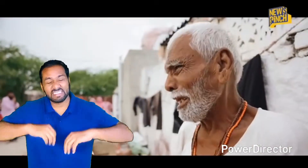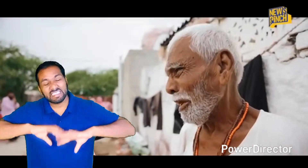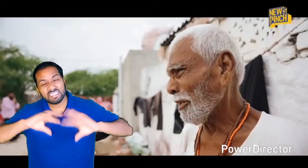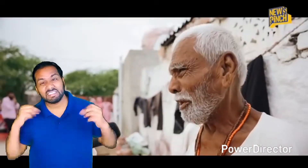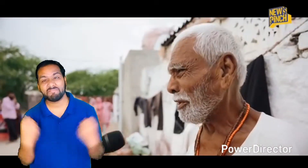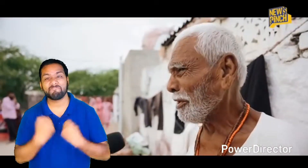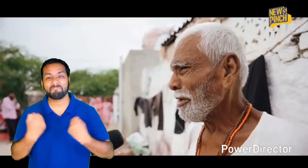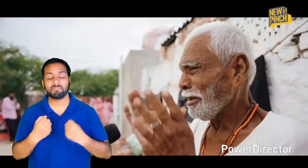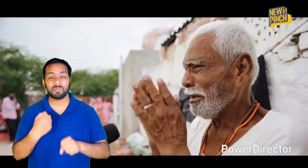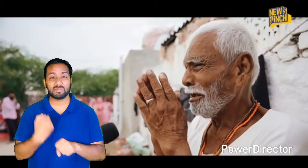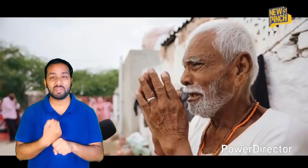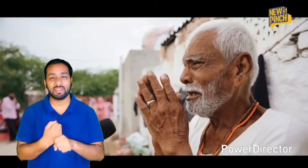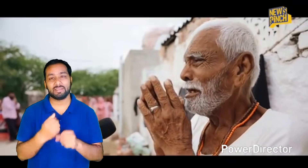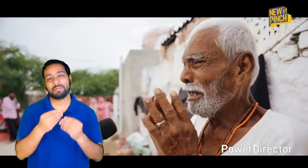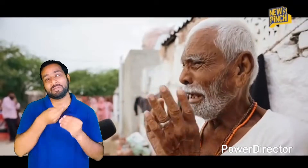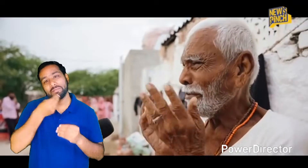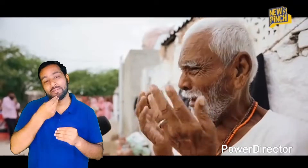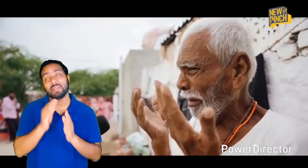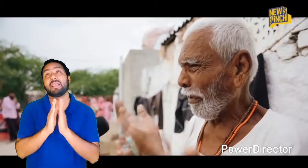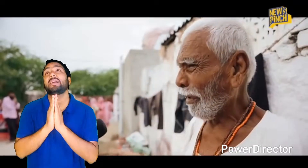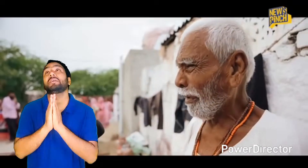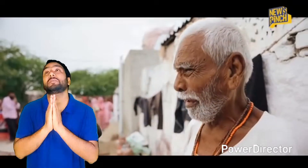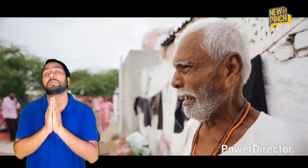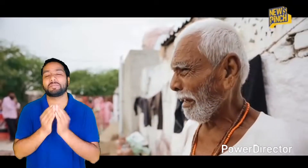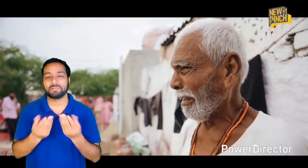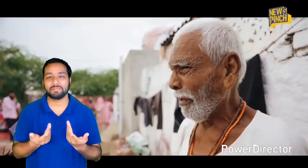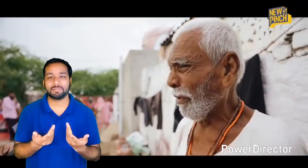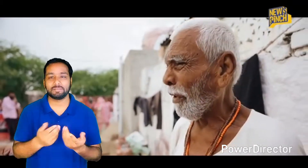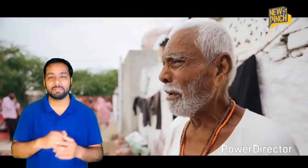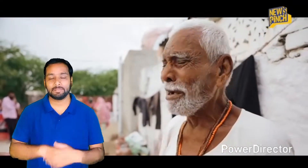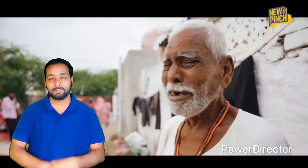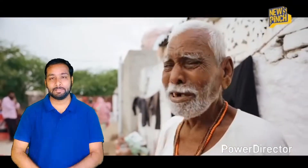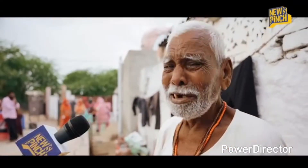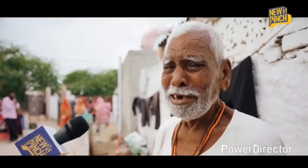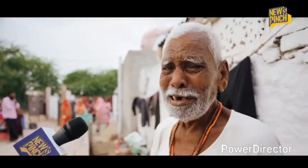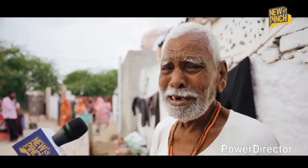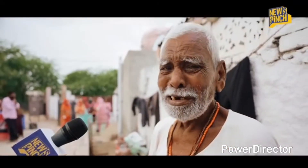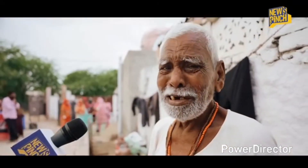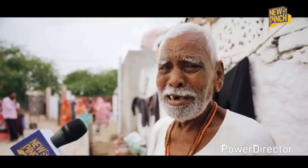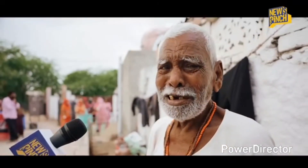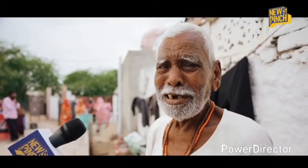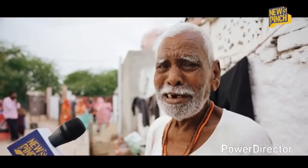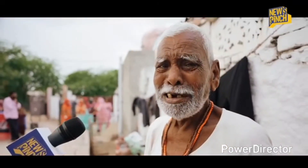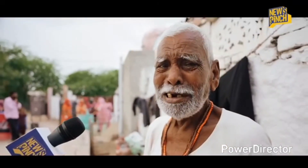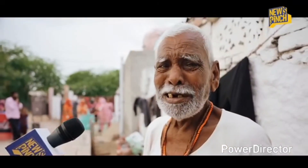अब वकील करना दियो, ते मतलब विरोध कहीं कर सको।